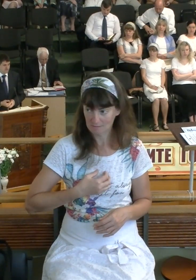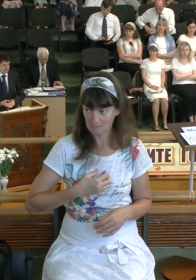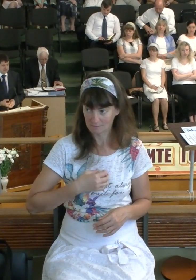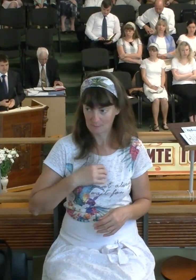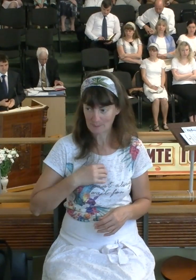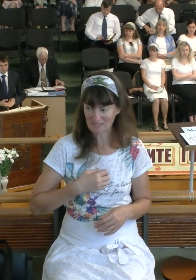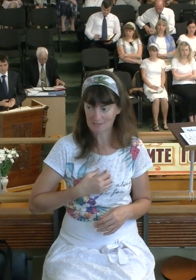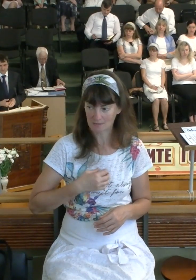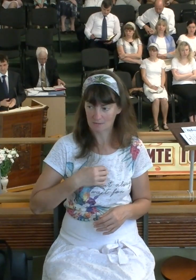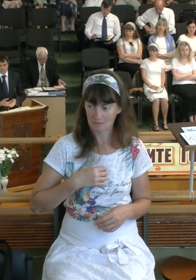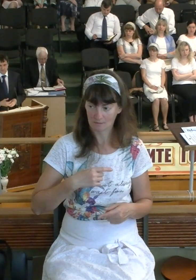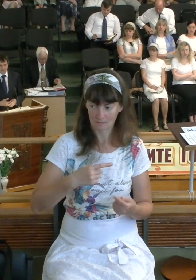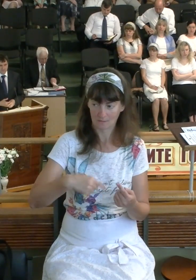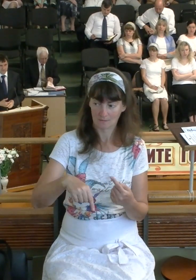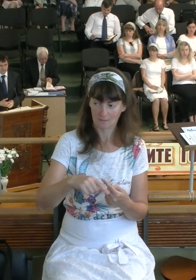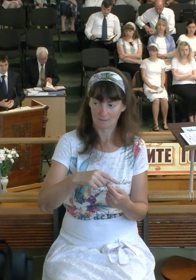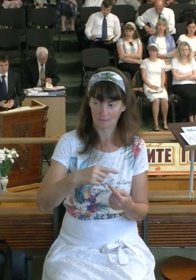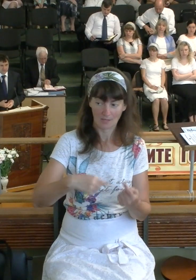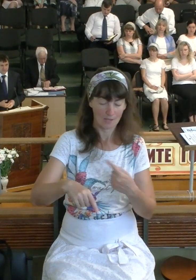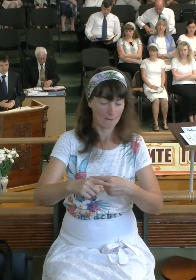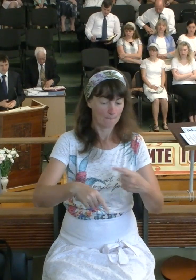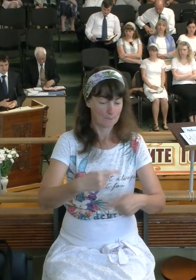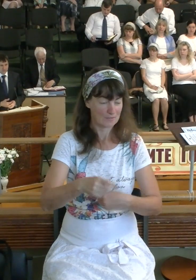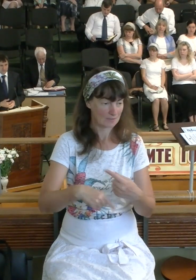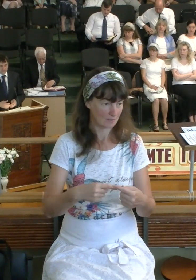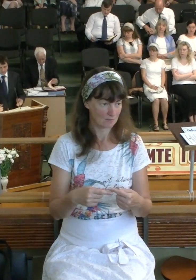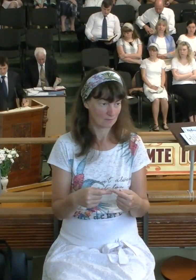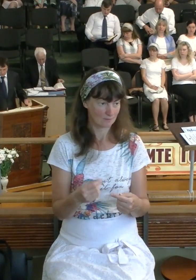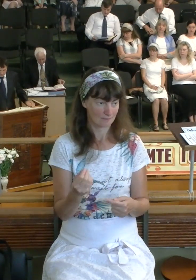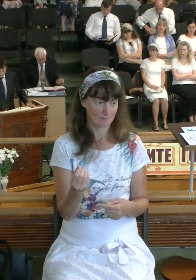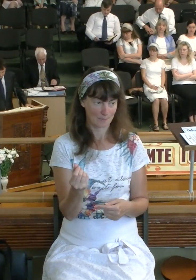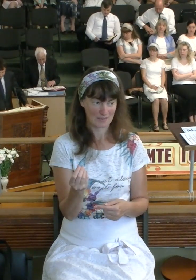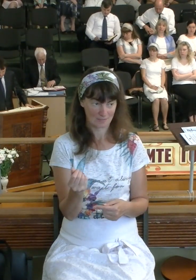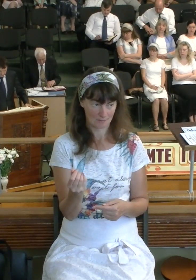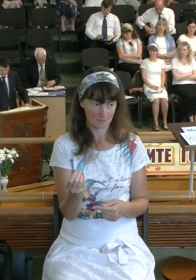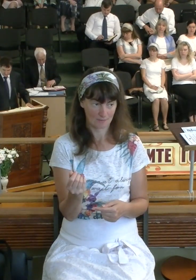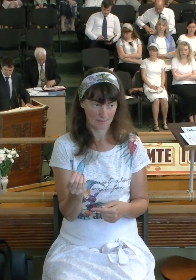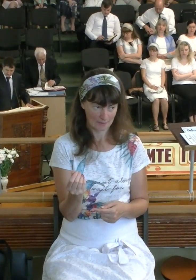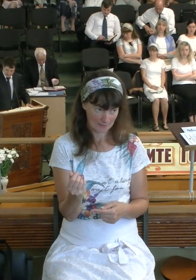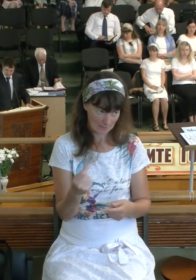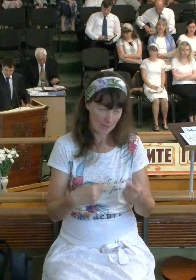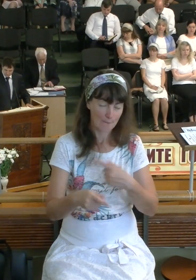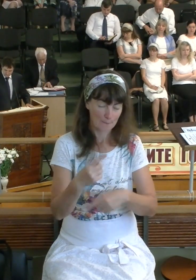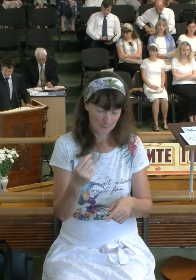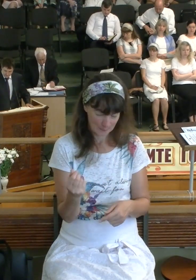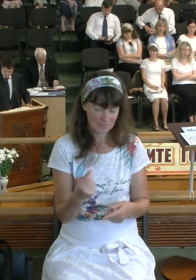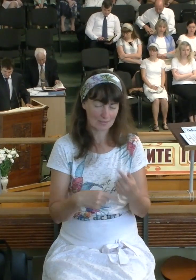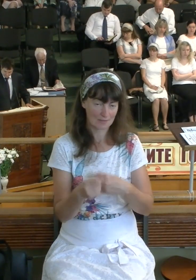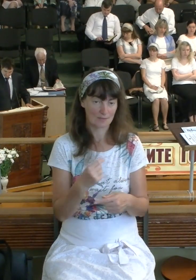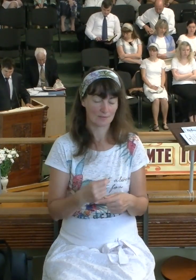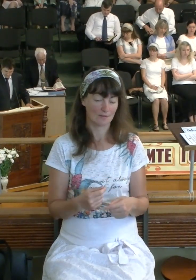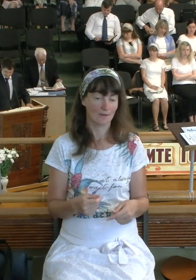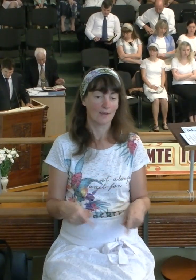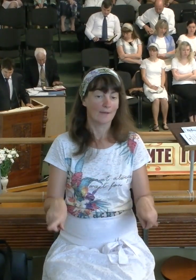людям исполнить желание быть лучше, быть круче, быть сильнее,